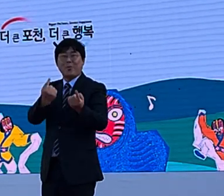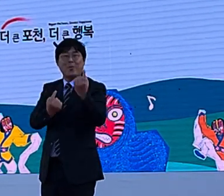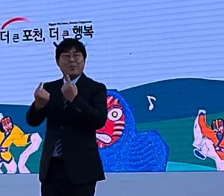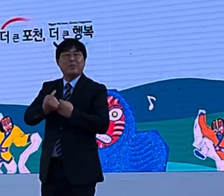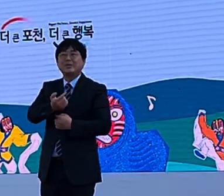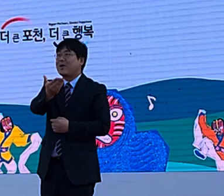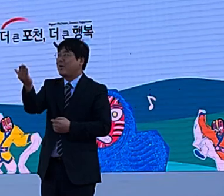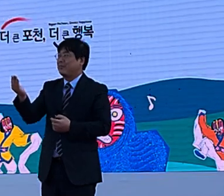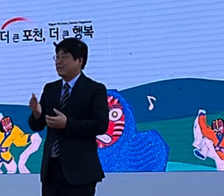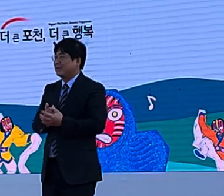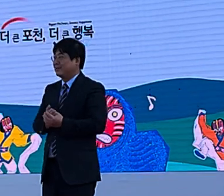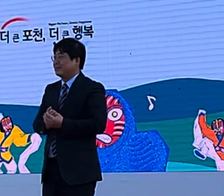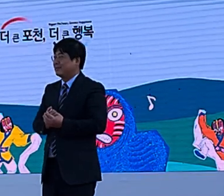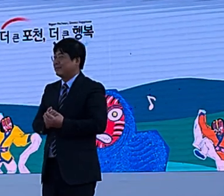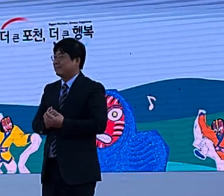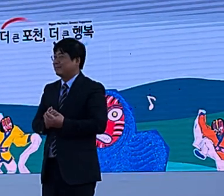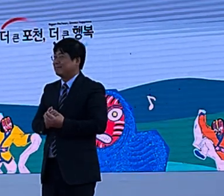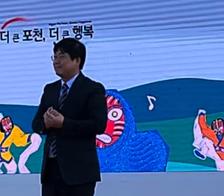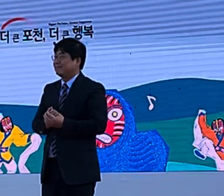부천